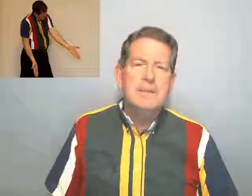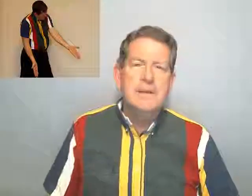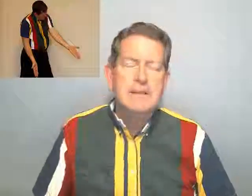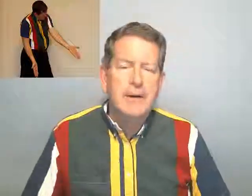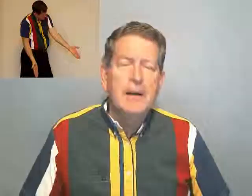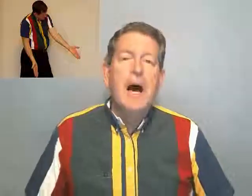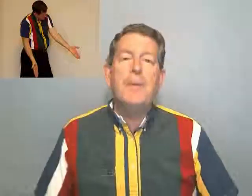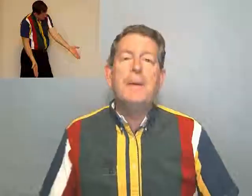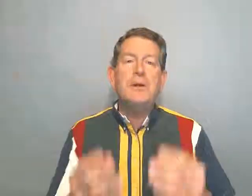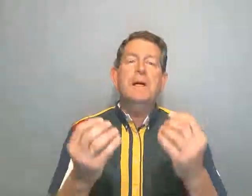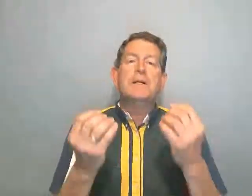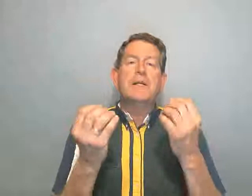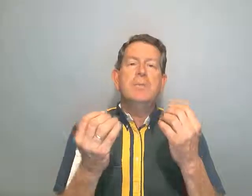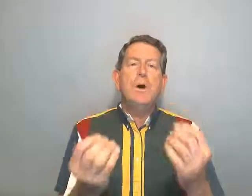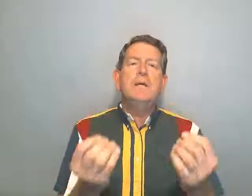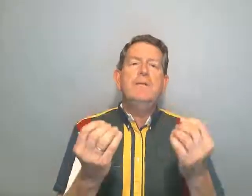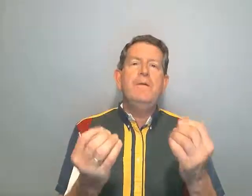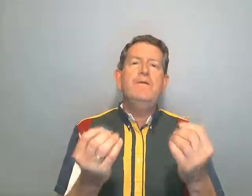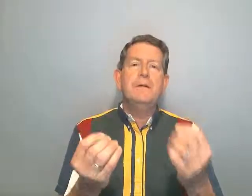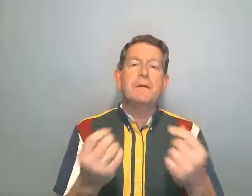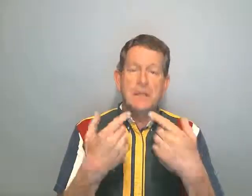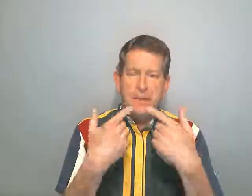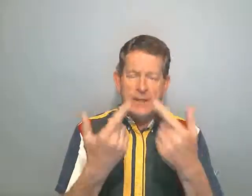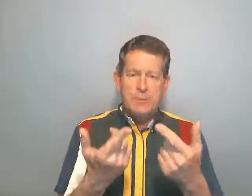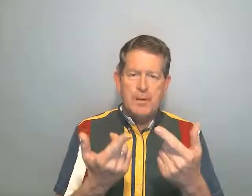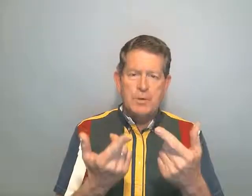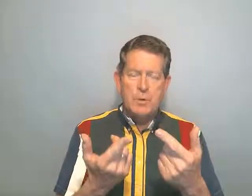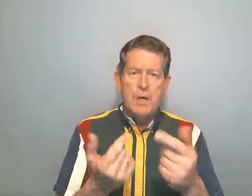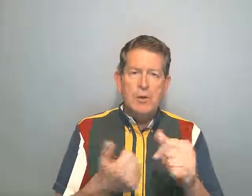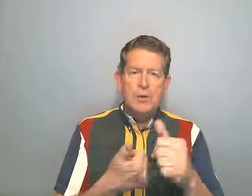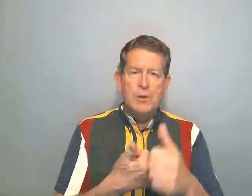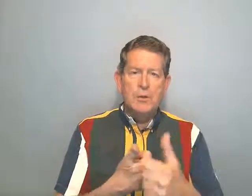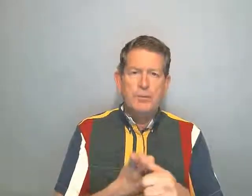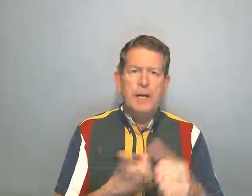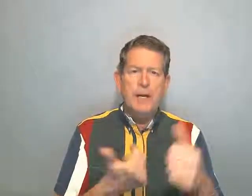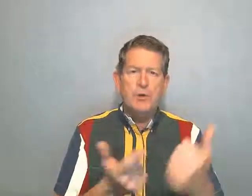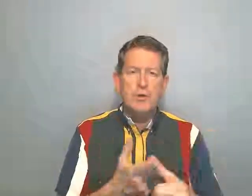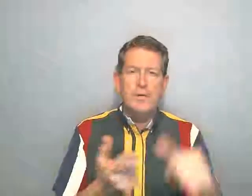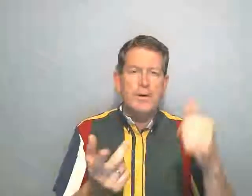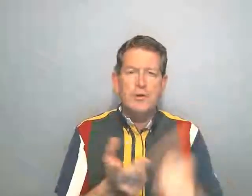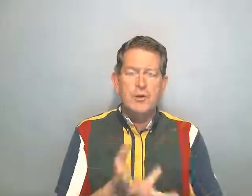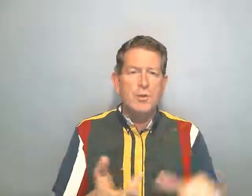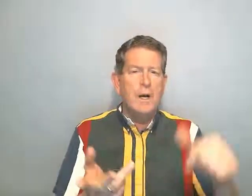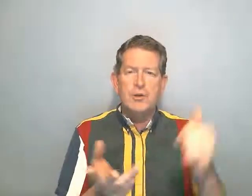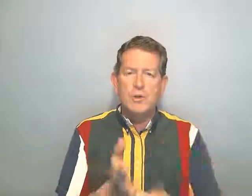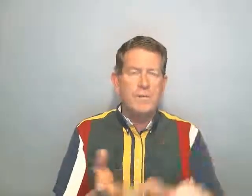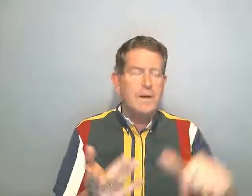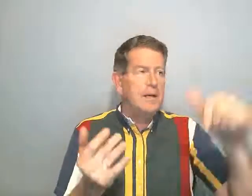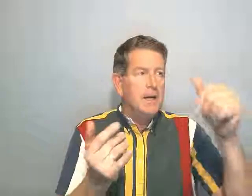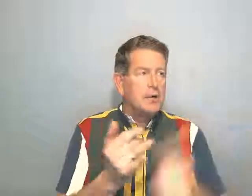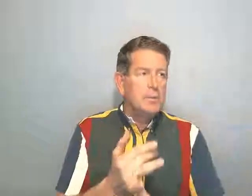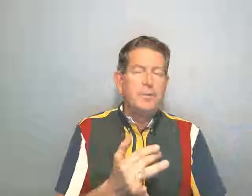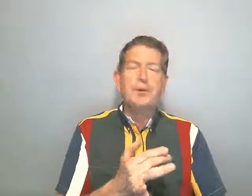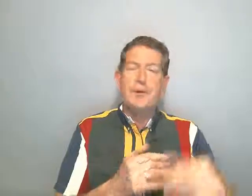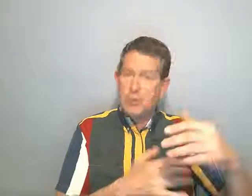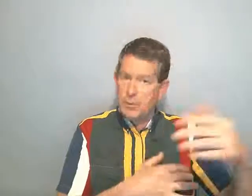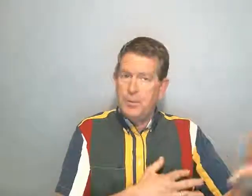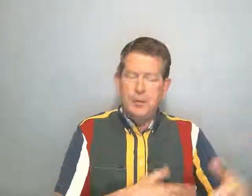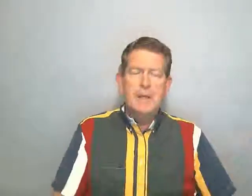ça va. Alors maintenant, c'est moi qui vais vous dire ces mêmes expressions. Je pourrais, je devrais, je dois, je vais, je peux et je peux. Et